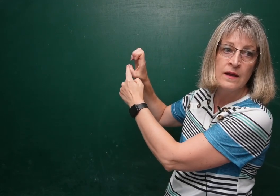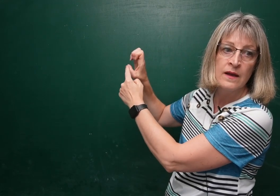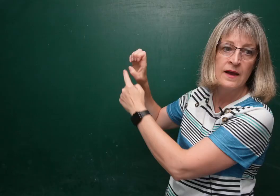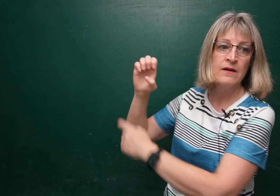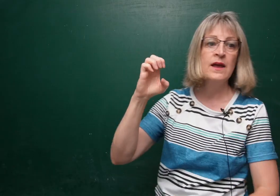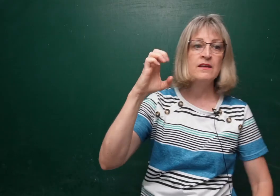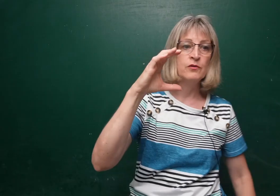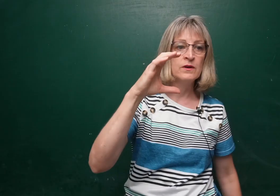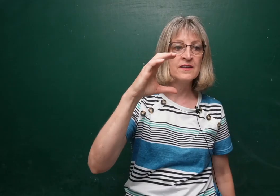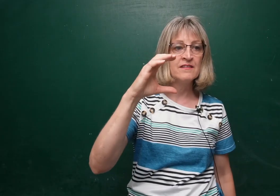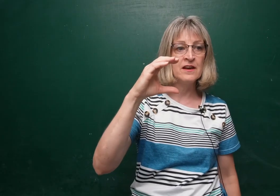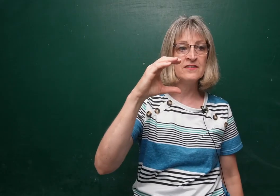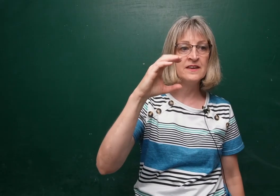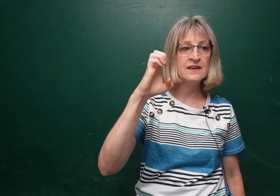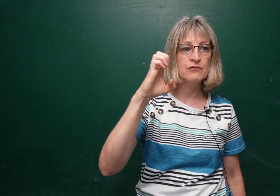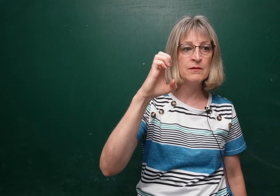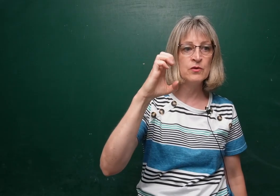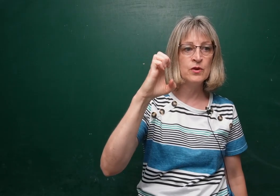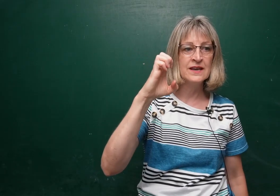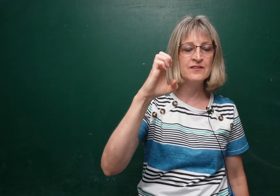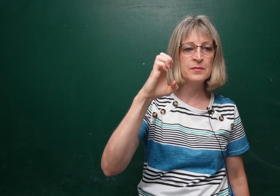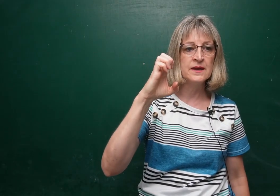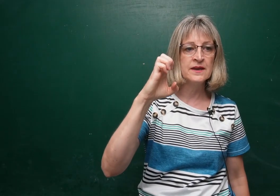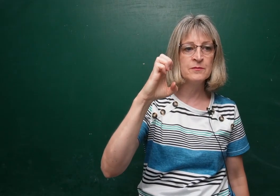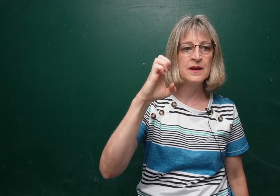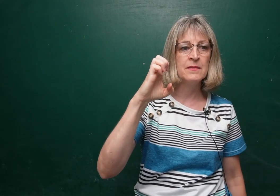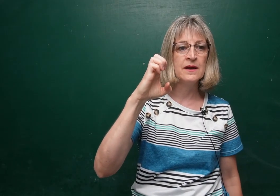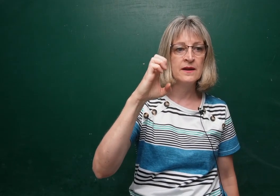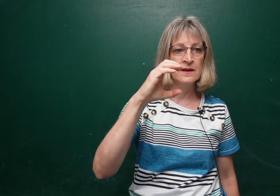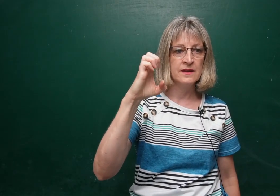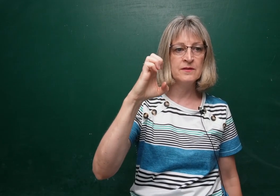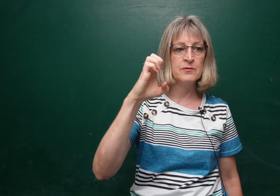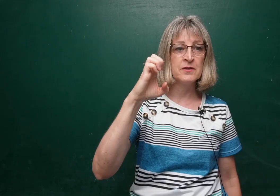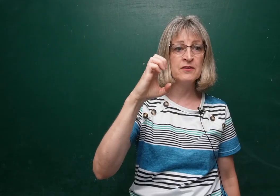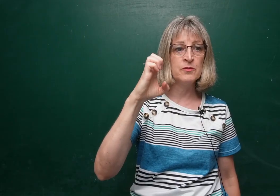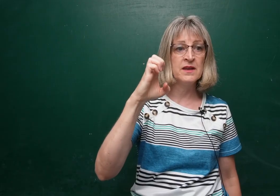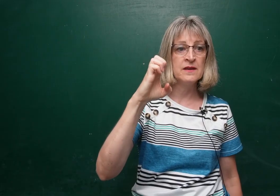Ah, ouais, il faut, ça fera C. Il faut vraiment crisper la main. Crispe bien ta main.